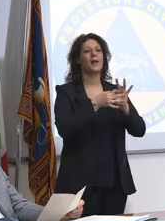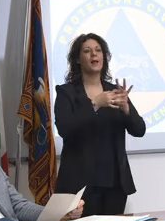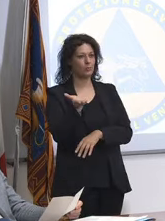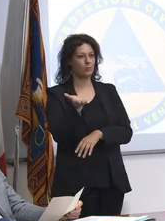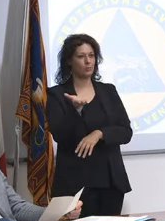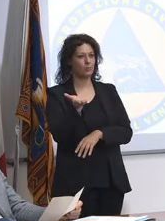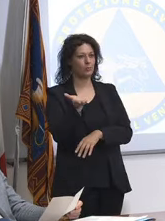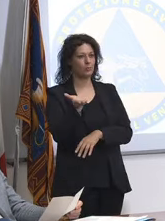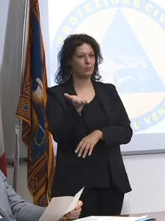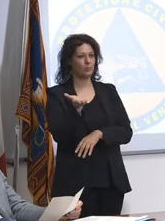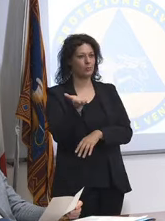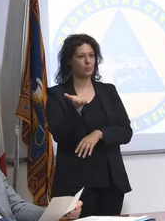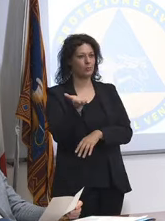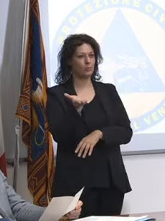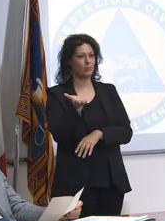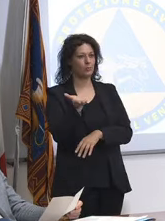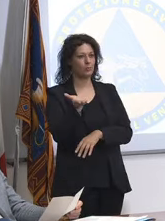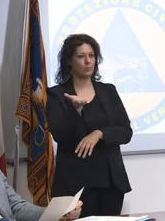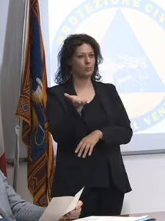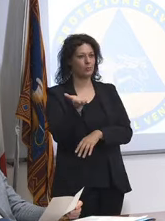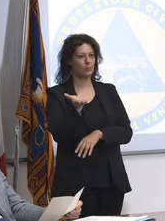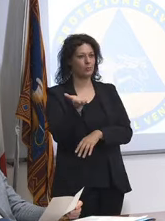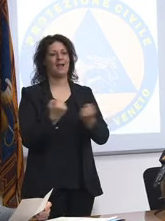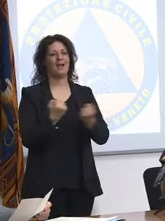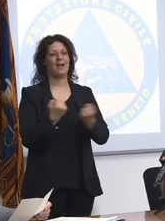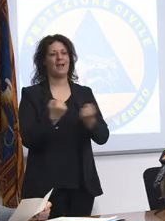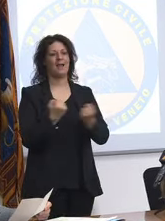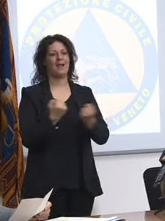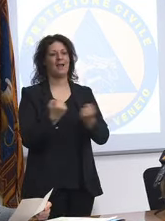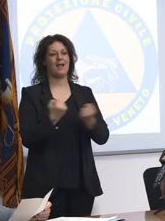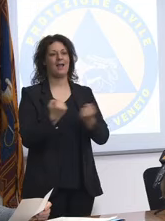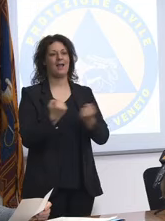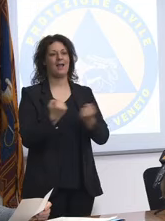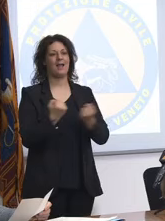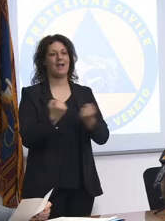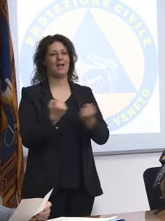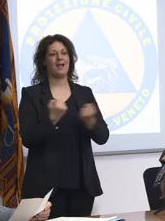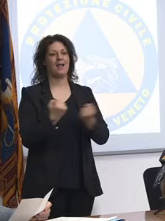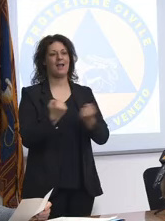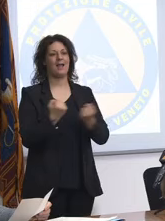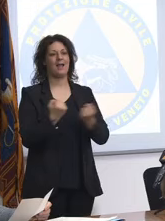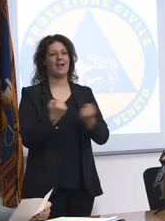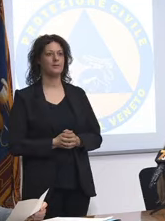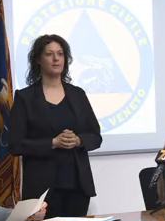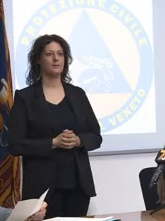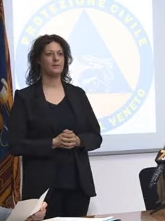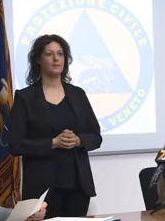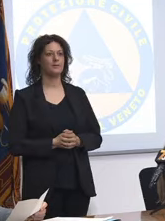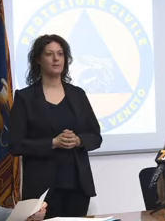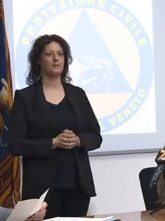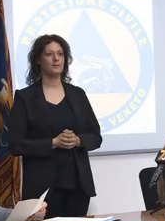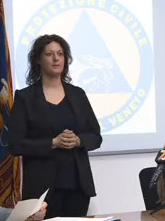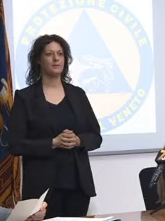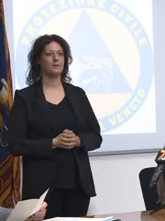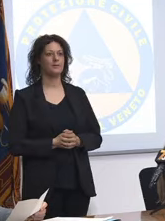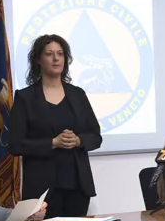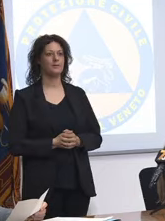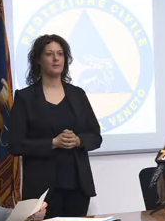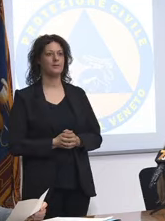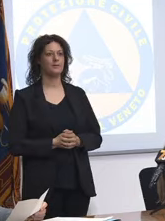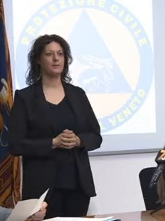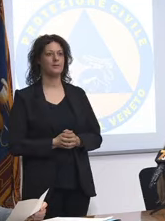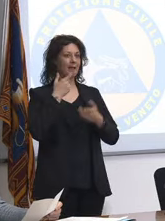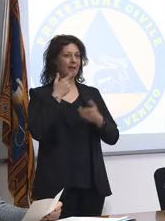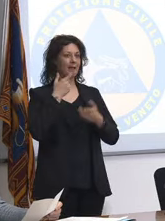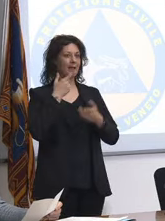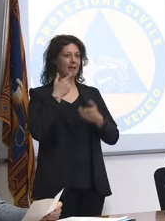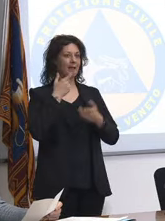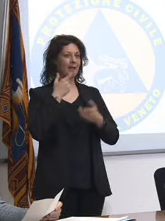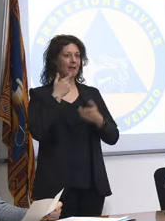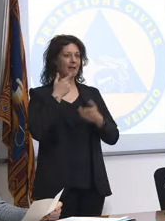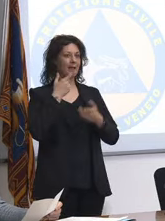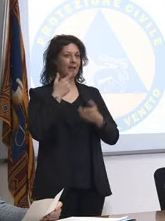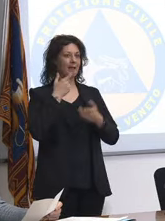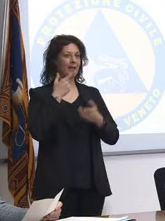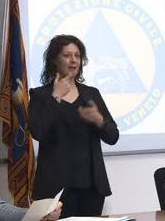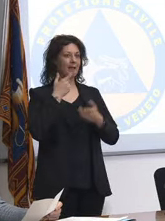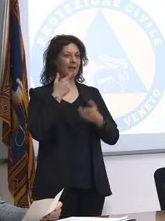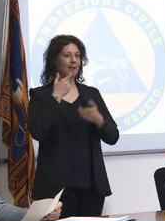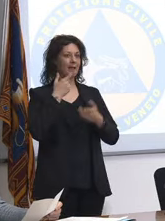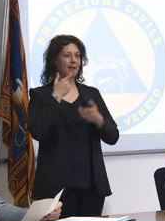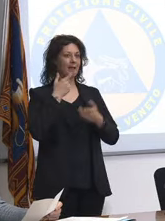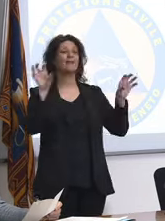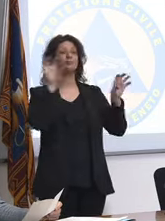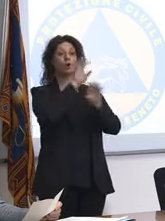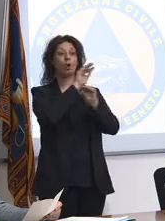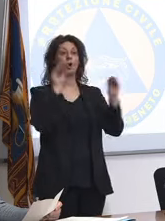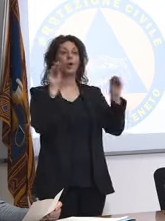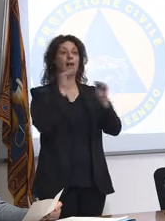attività produttive e di tutte le attività sociali. E anche tra regione e regione. Certamente, però questo non lo possiamo sì. Decidere adesso,